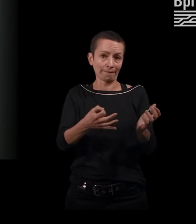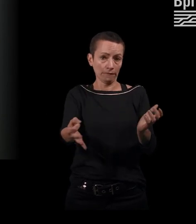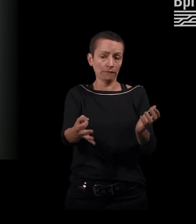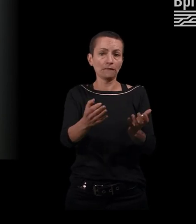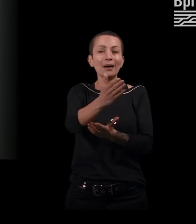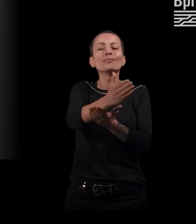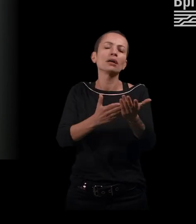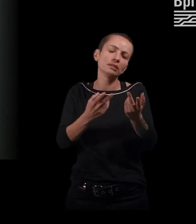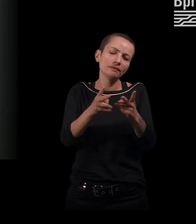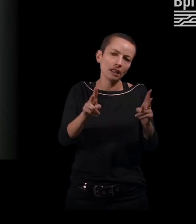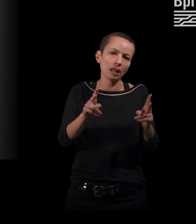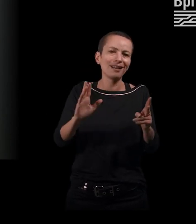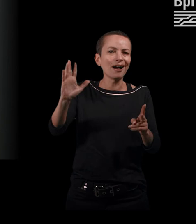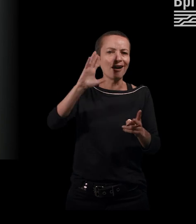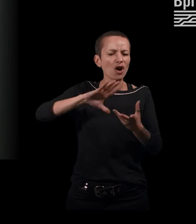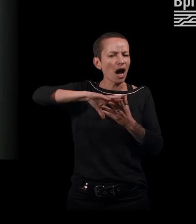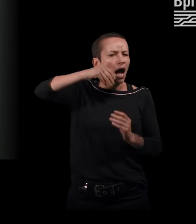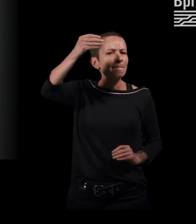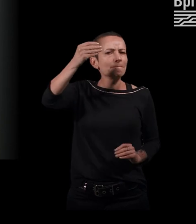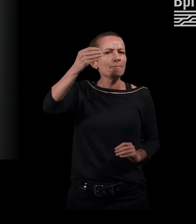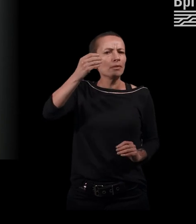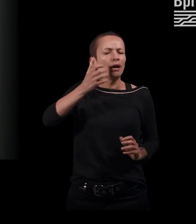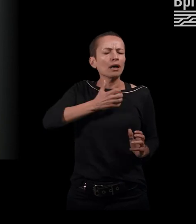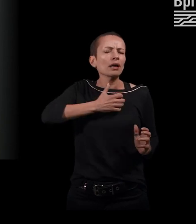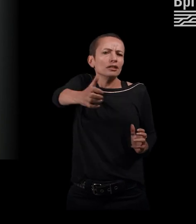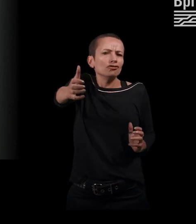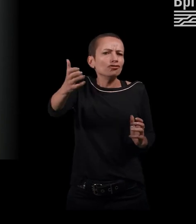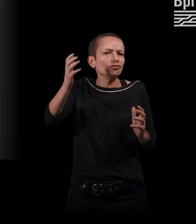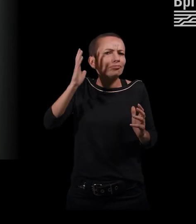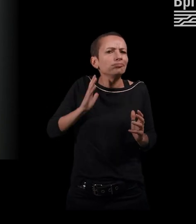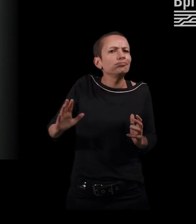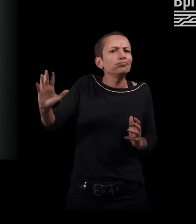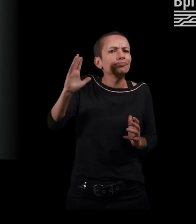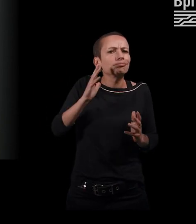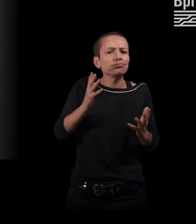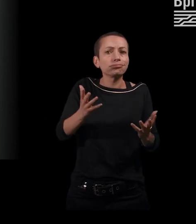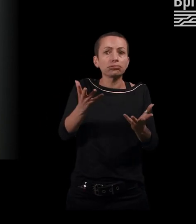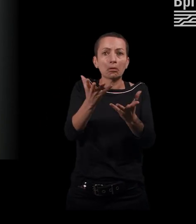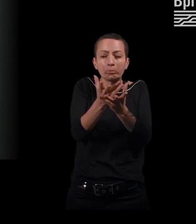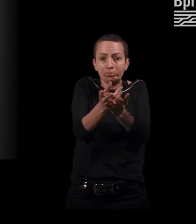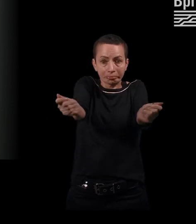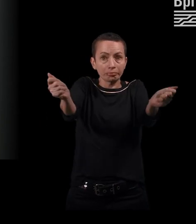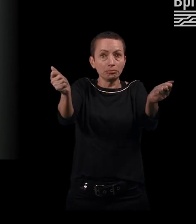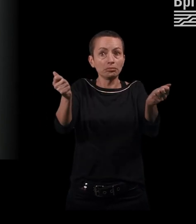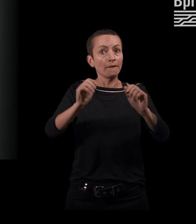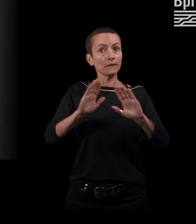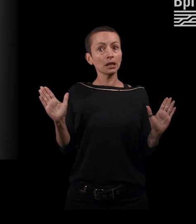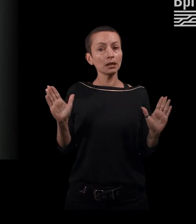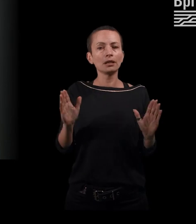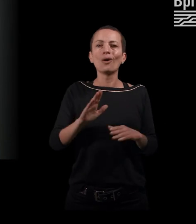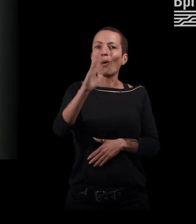d'une ville qui avait une âme très riche, et qui l'a complètement perdu aujourd'hui. Un autre